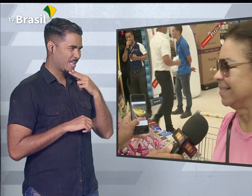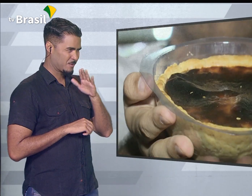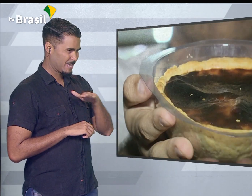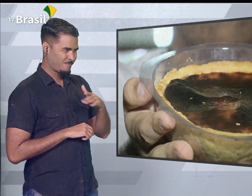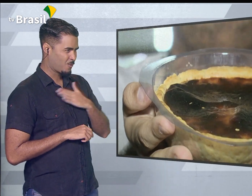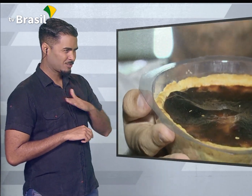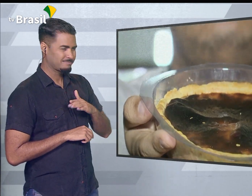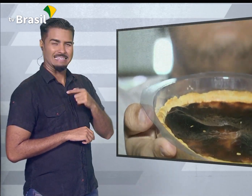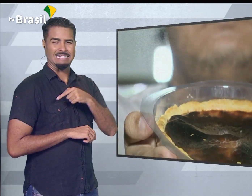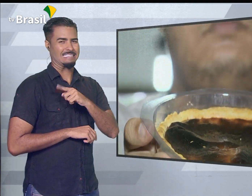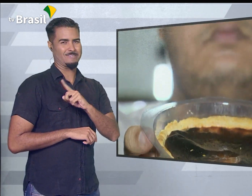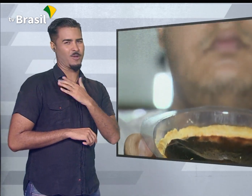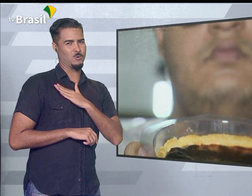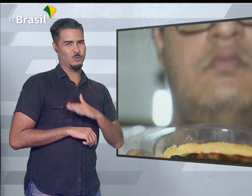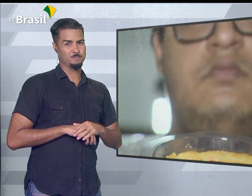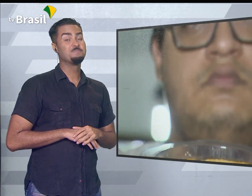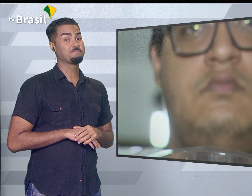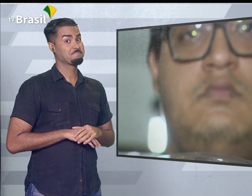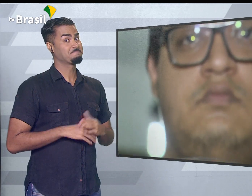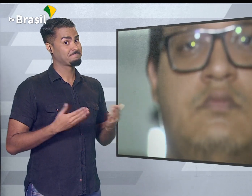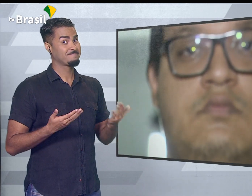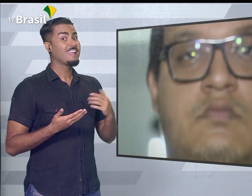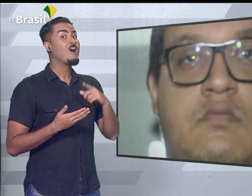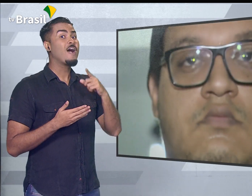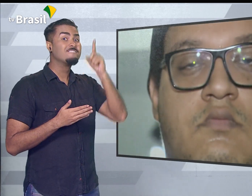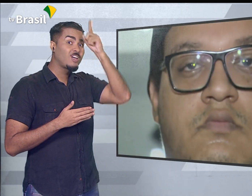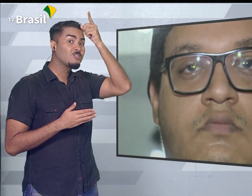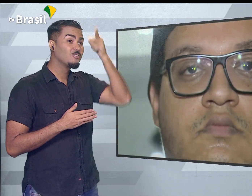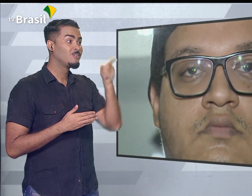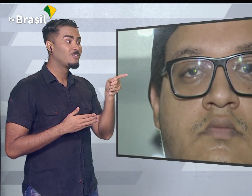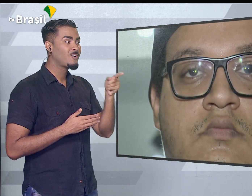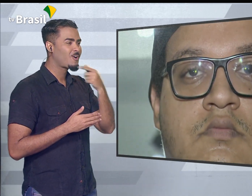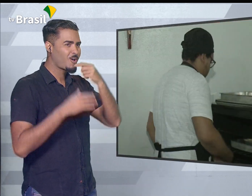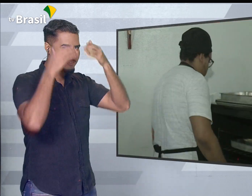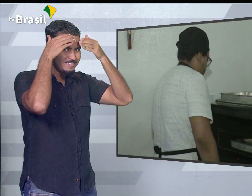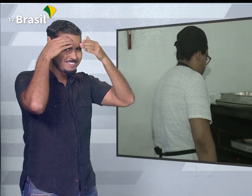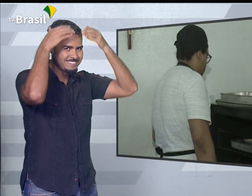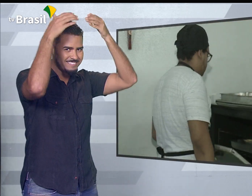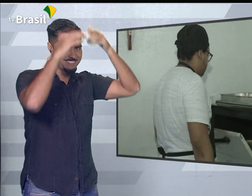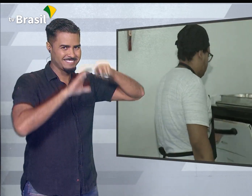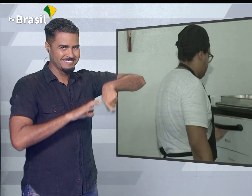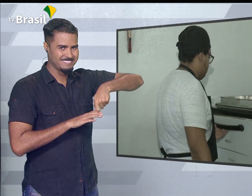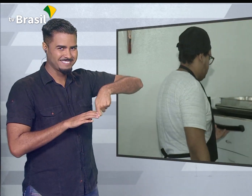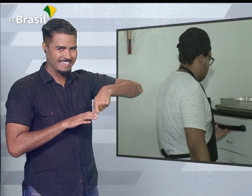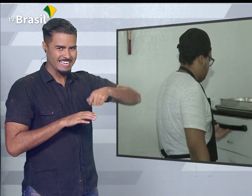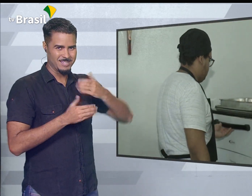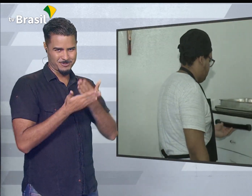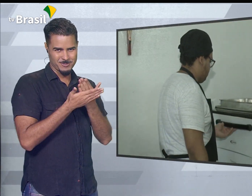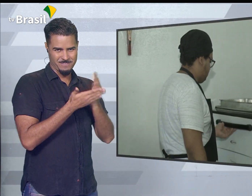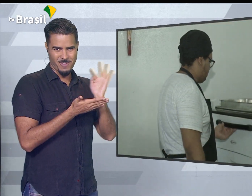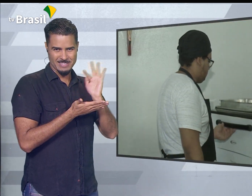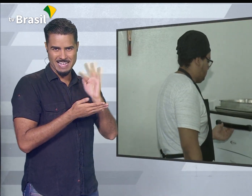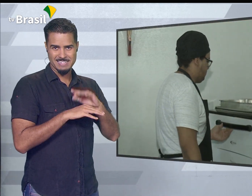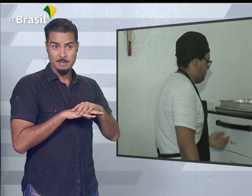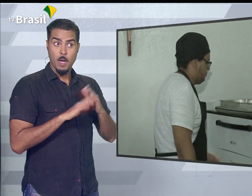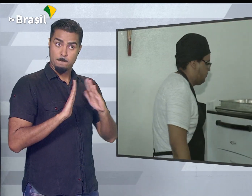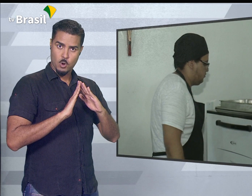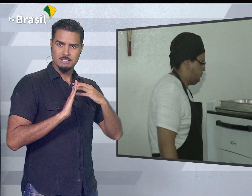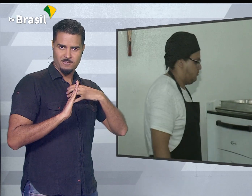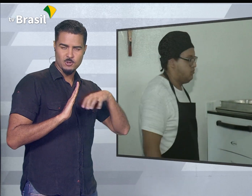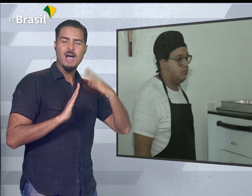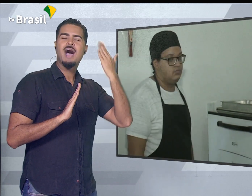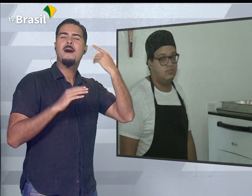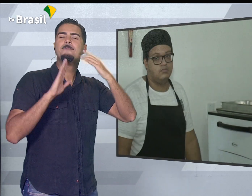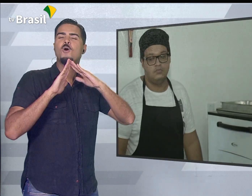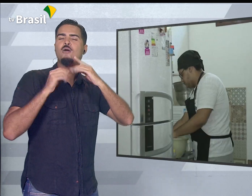Não. A releitura do ovo de Páscoa é desse estudante de gastronomia. Breno mora hoje em Salvador, mas quando saiu de Taperoá,